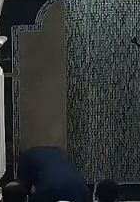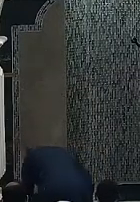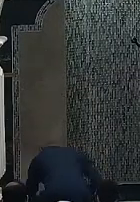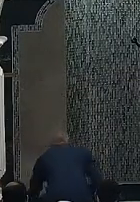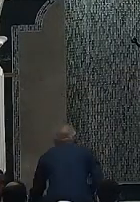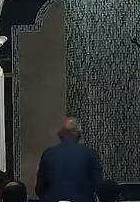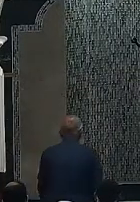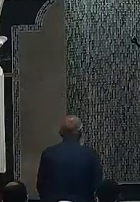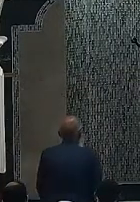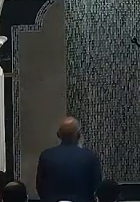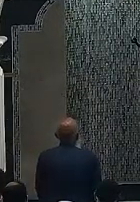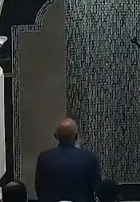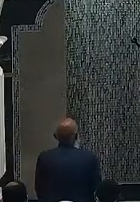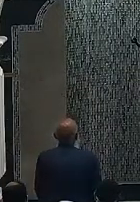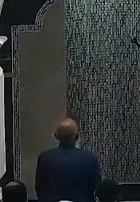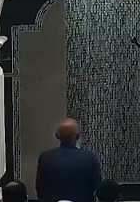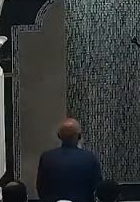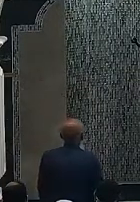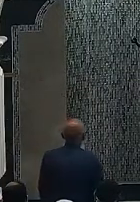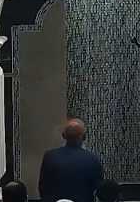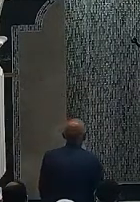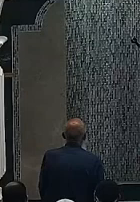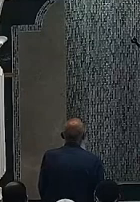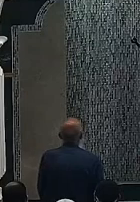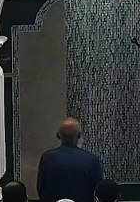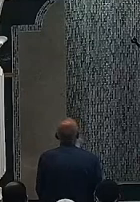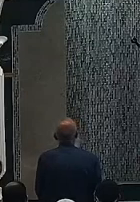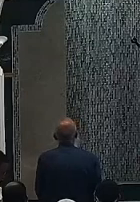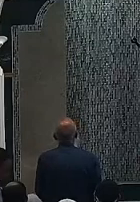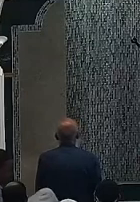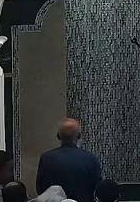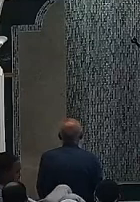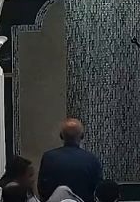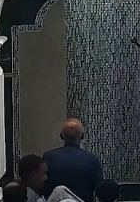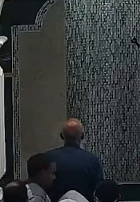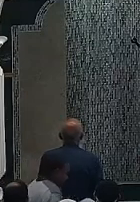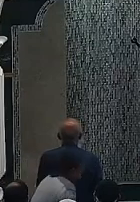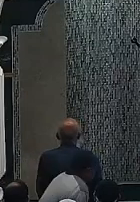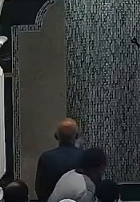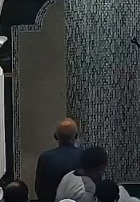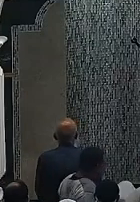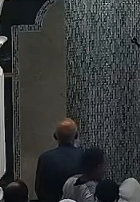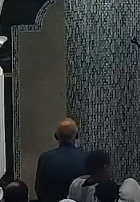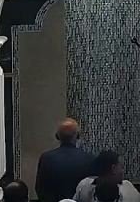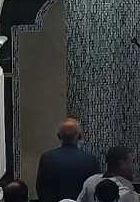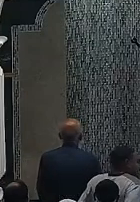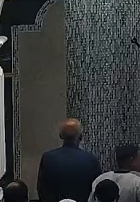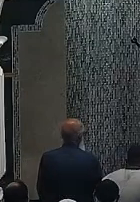أشهد أن لا إله إلا الله أشهد أن محمدا رسول الله.